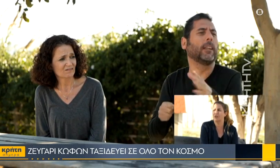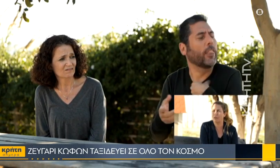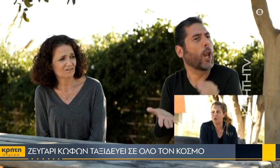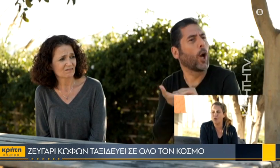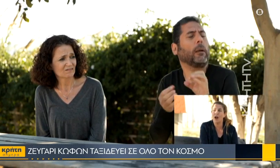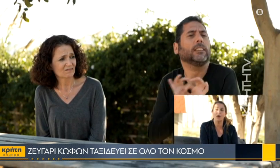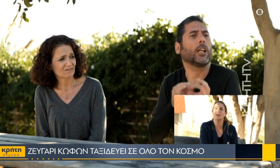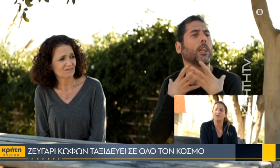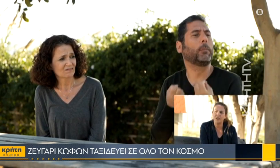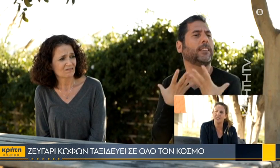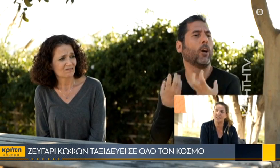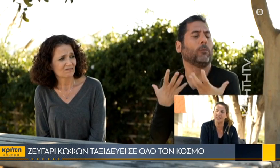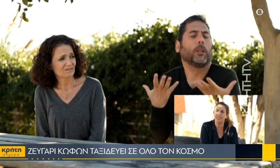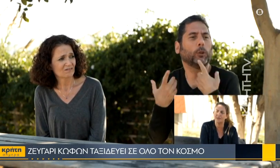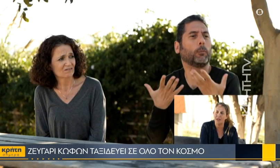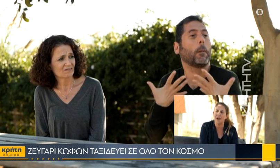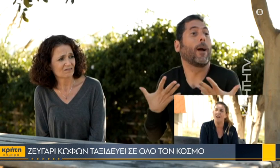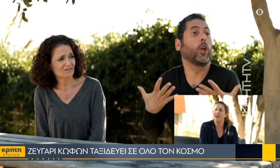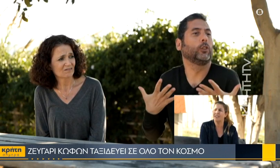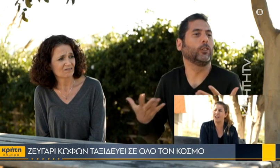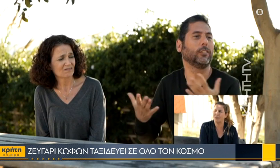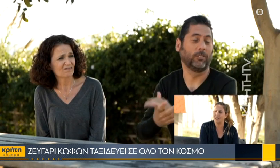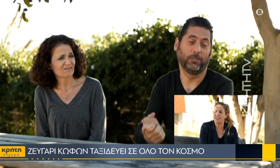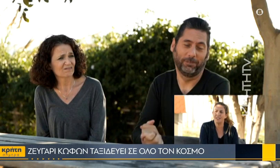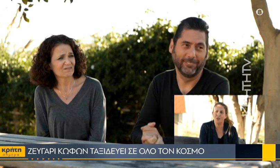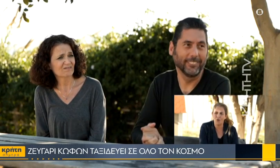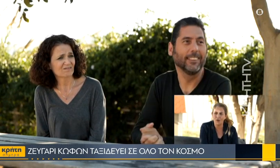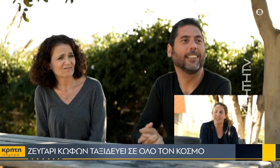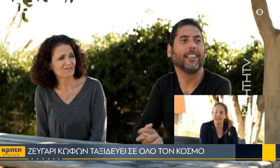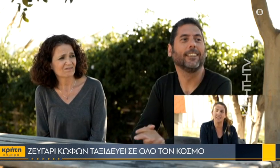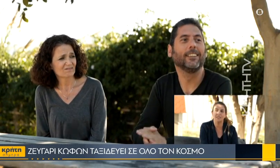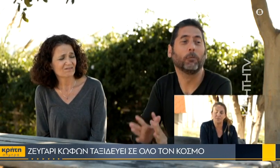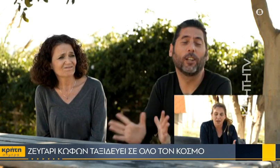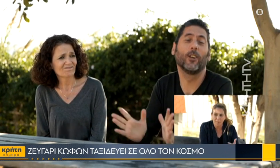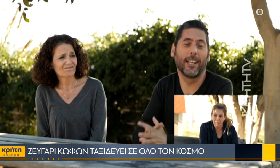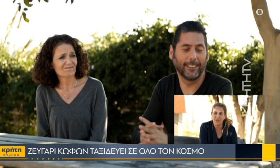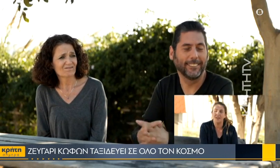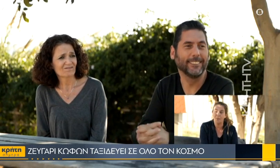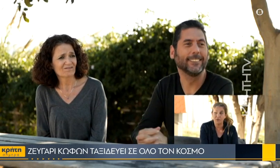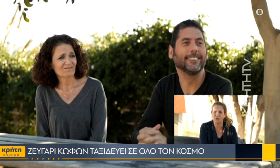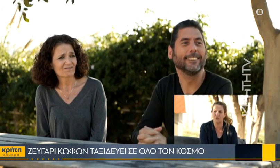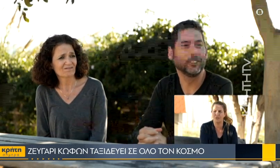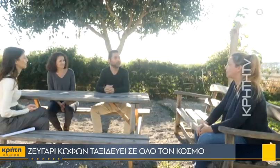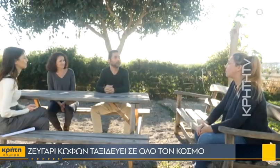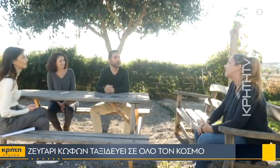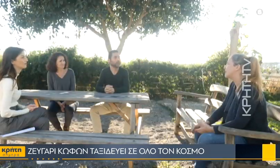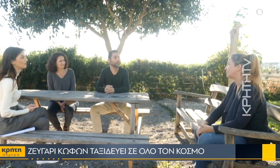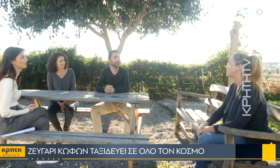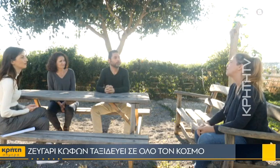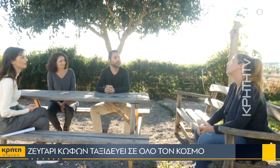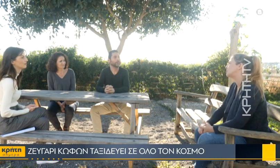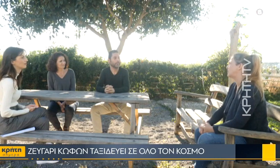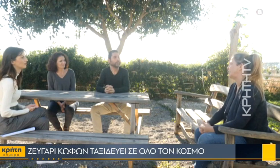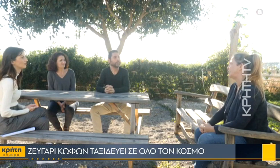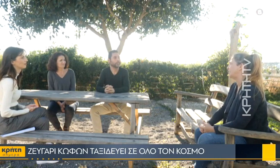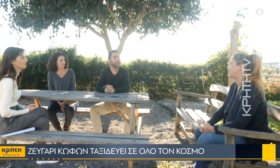σε έναν οδηγό, αλλά όταν βρίσκεσαι εκεί σε μια διαφορετική χώρα και έρχεσαι σε επαφή με αυτό το διαφορετικό, είναι κάτι το